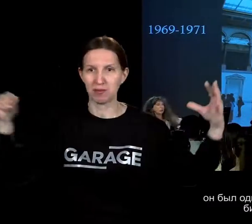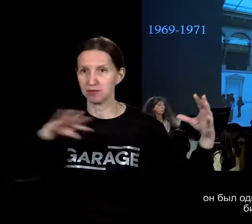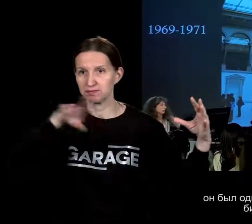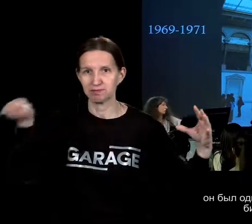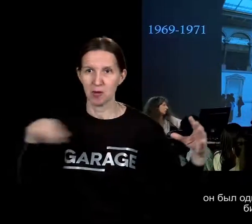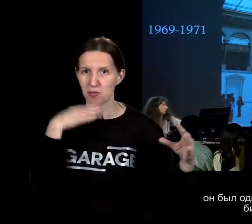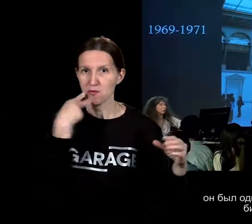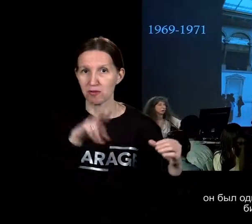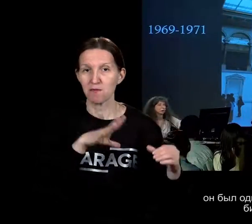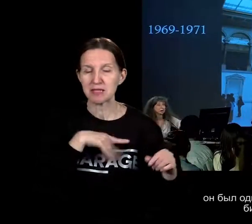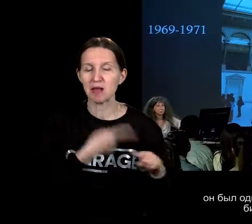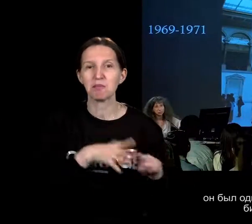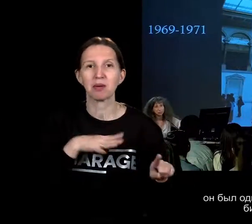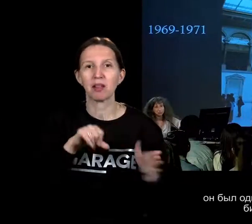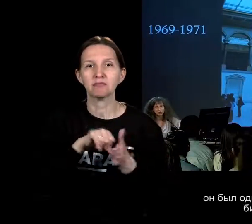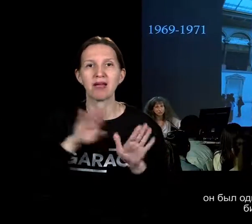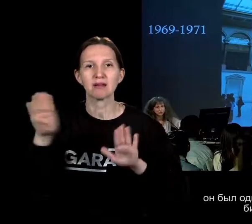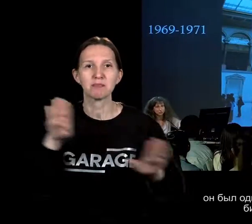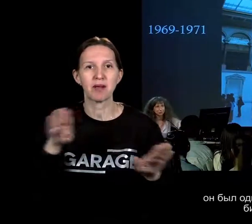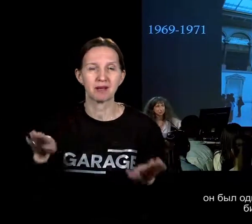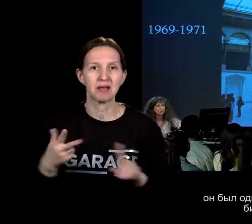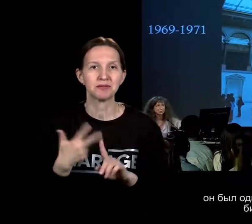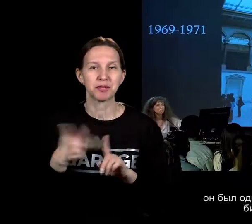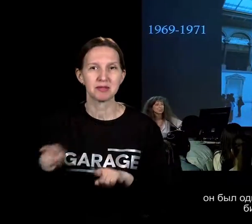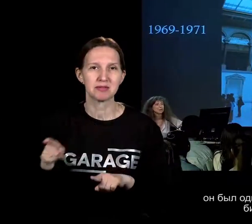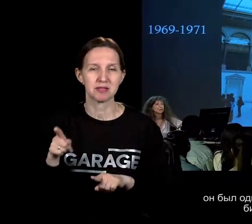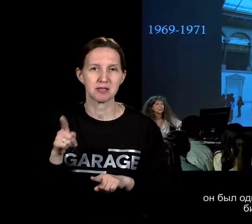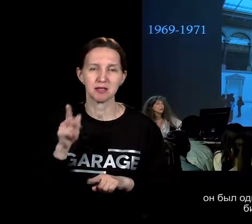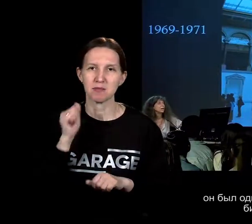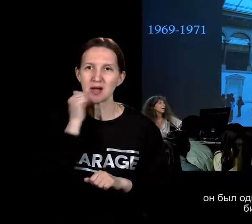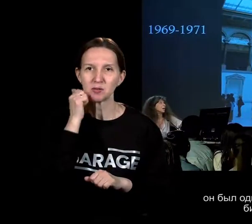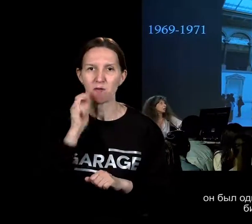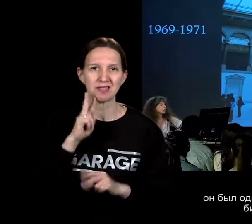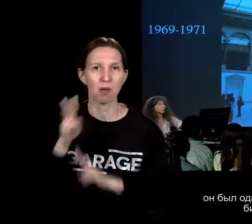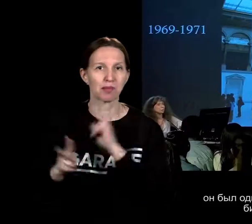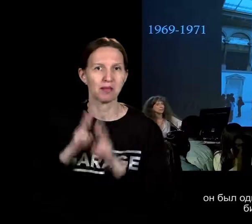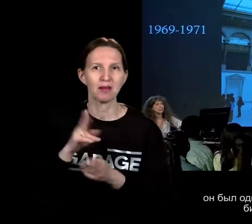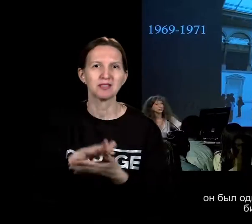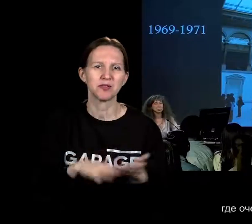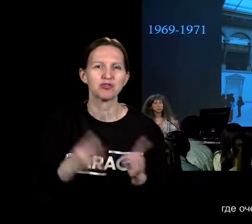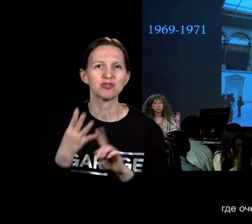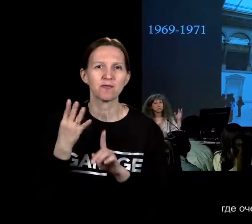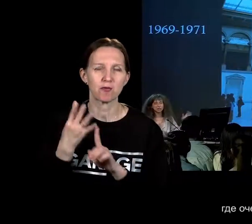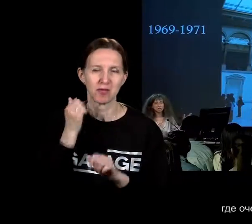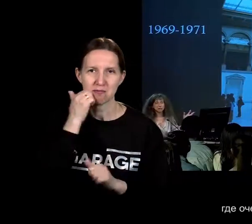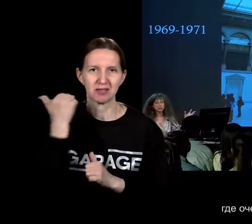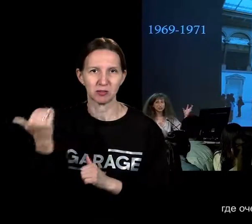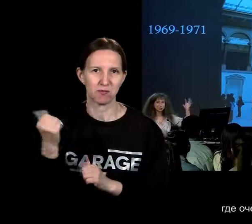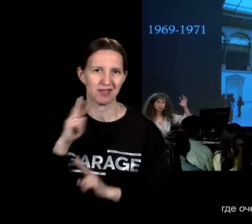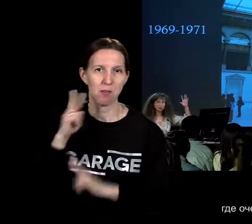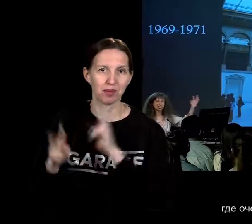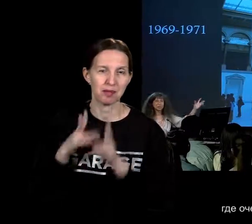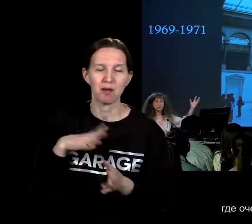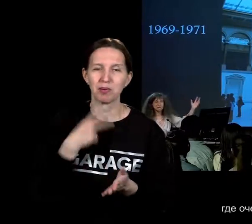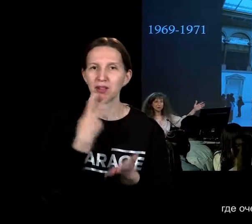он был одним из экспонатов третьей Московской биеннале современного искусства и висел, четвертый, простите, и был представлен в манеже,